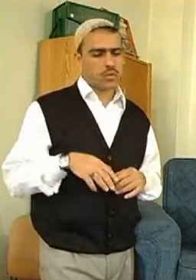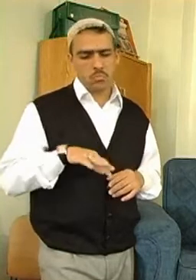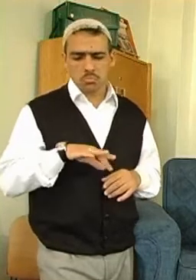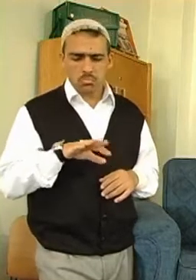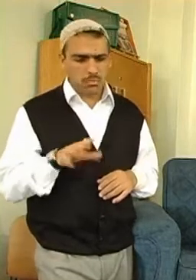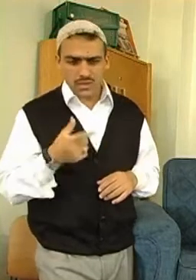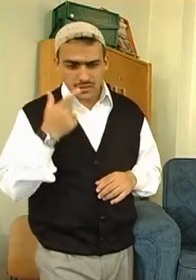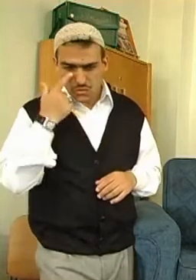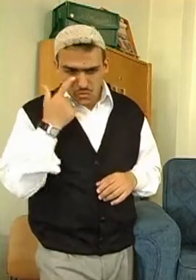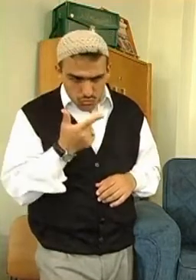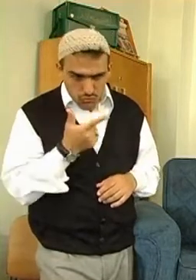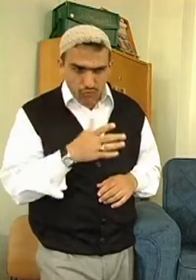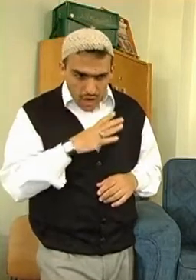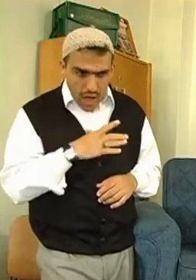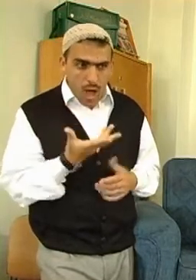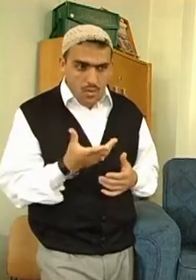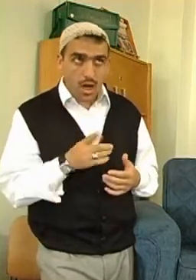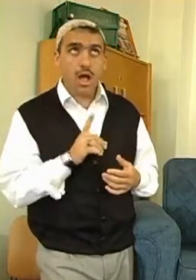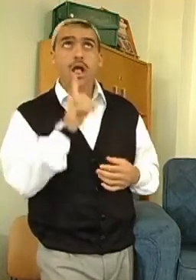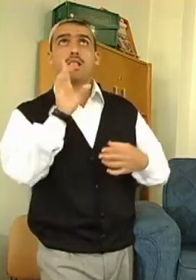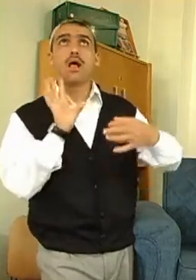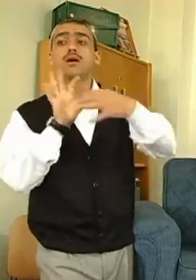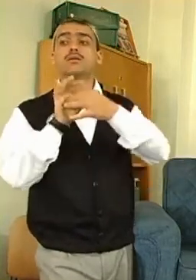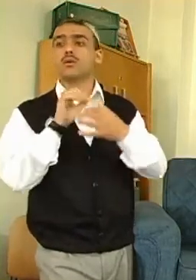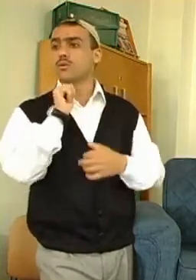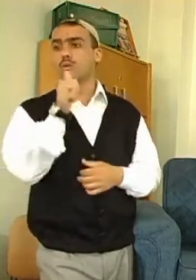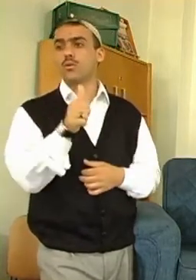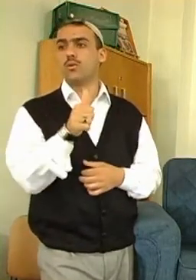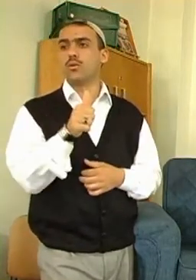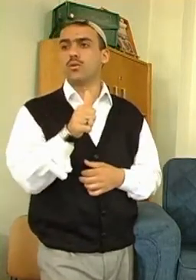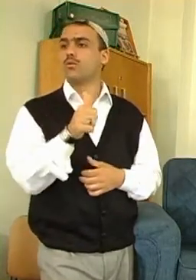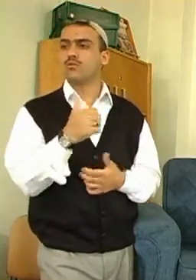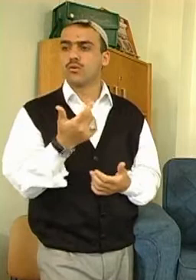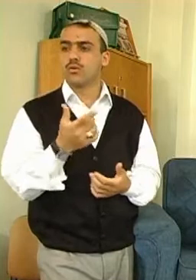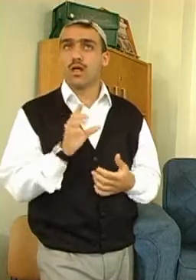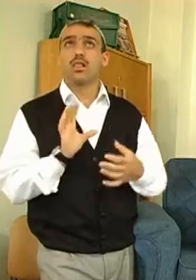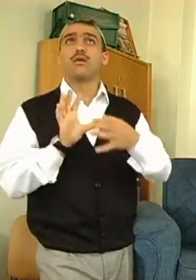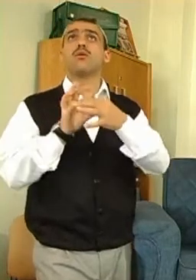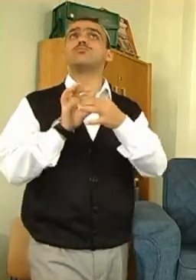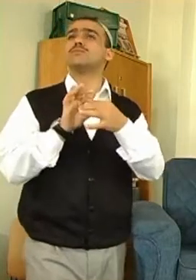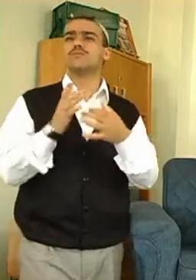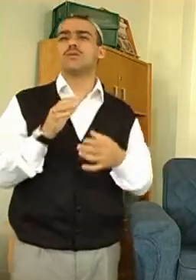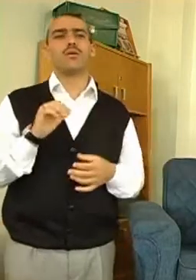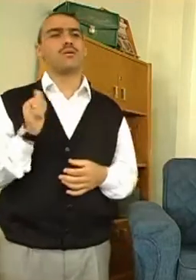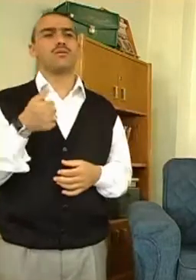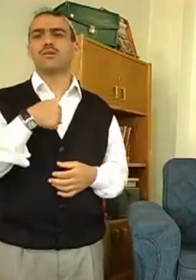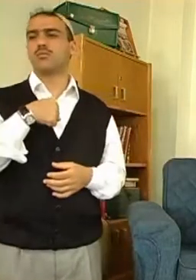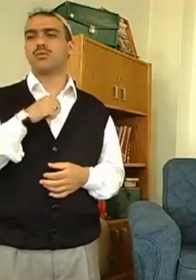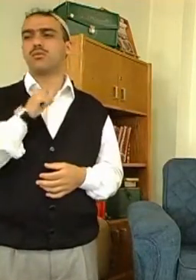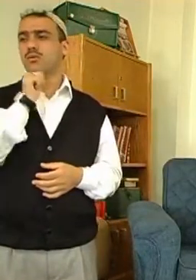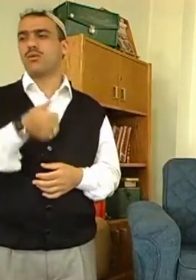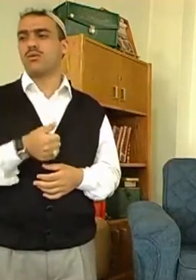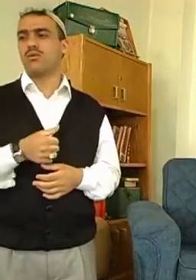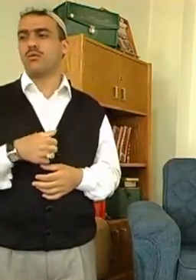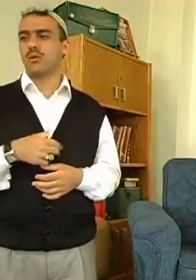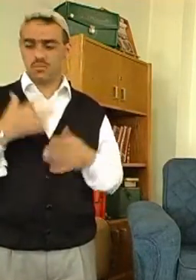tabiata ve tesadüfe verilip nihayet sukut eder. Tabii Cenab-ı Hakk'a bağlanmadım o zaman işte insan bir et parçası, et